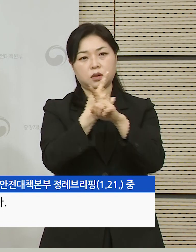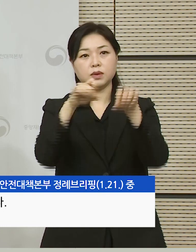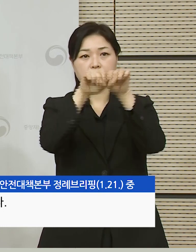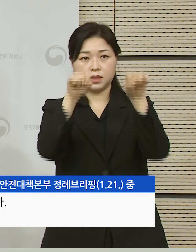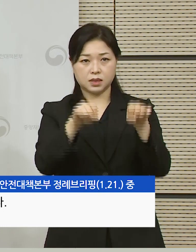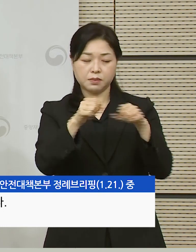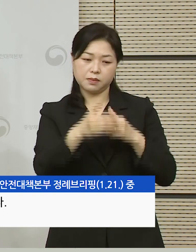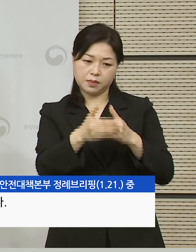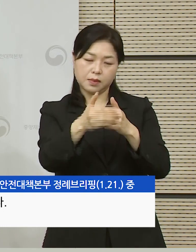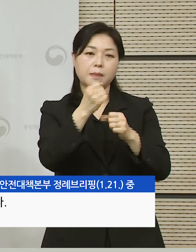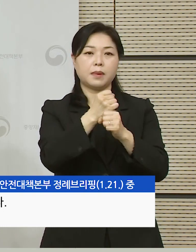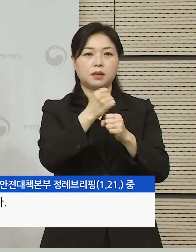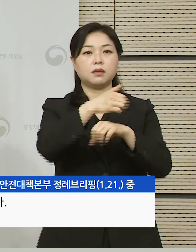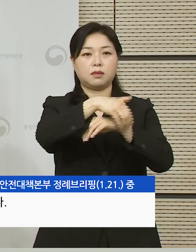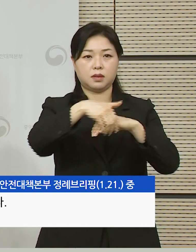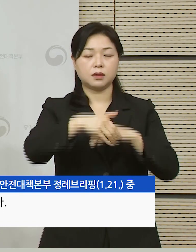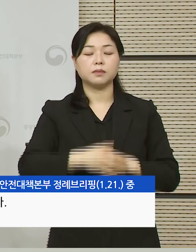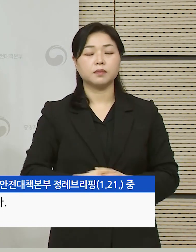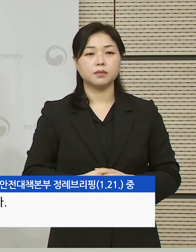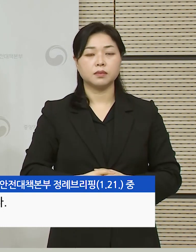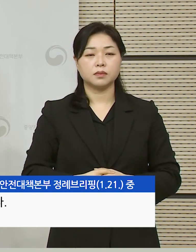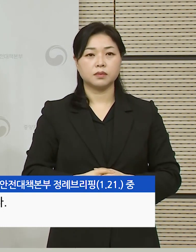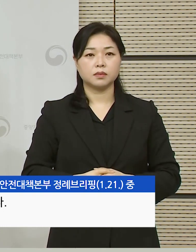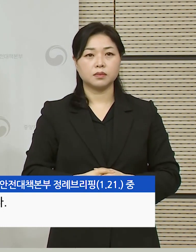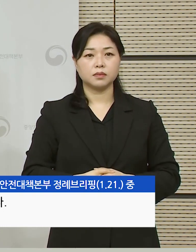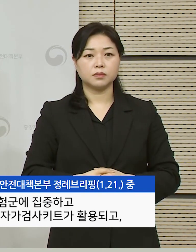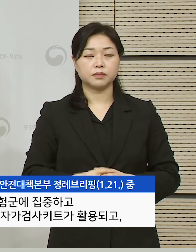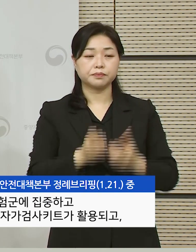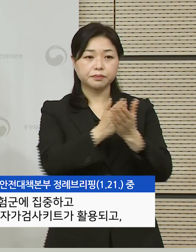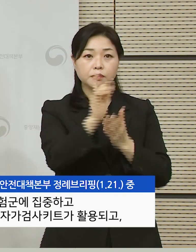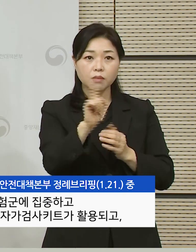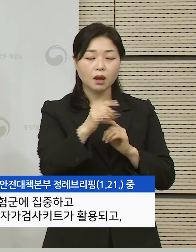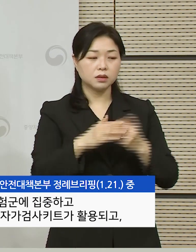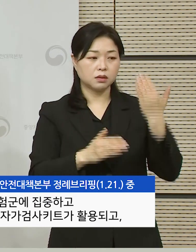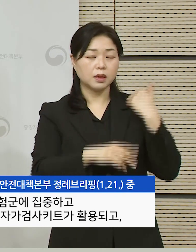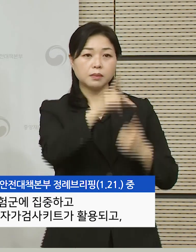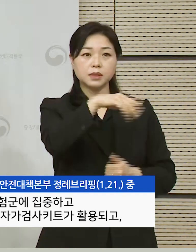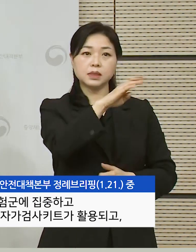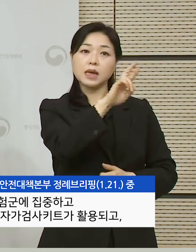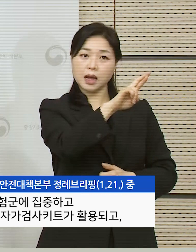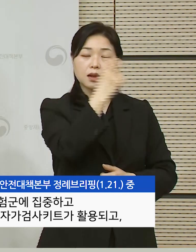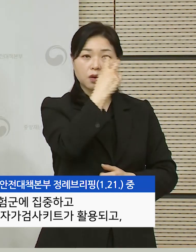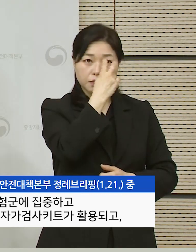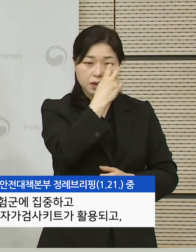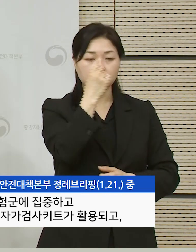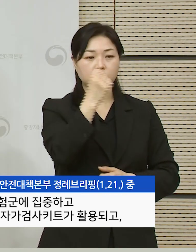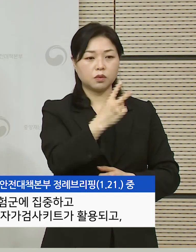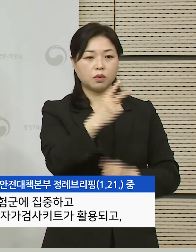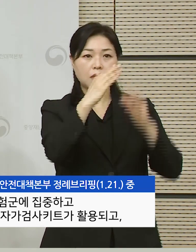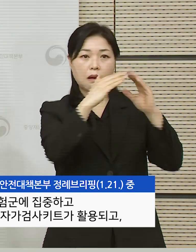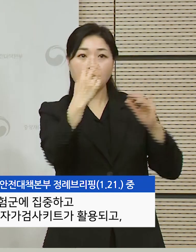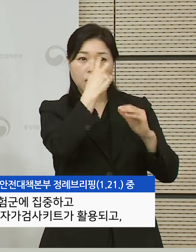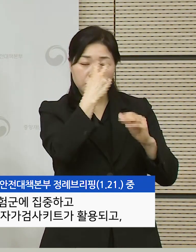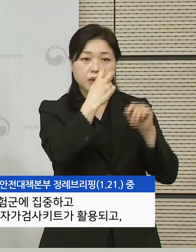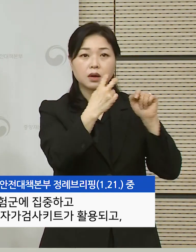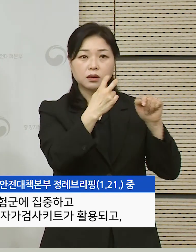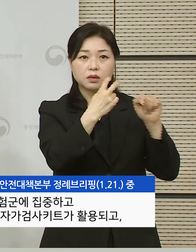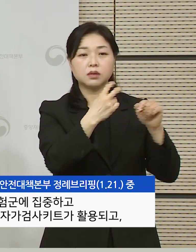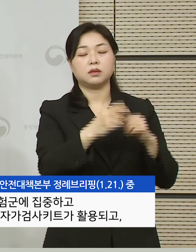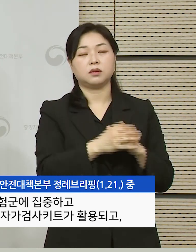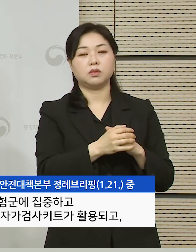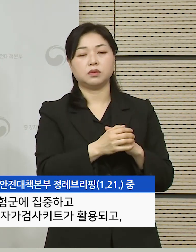및 치료 체계를 단계적으로 추진토록 하겠습니다. 주요 방향은 기존의 PCR 검사와